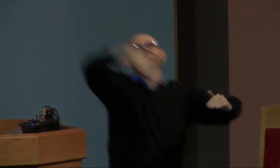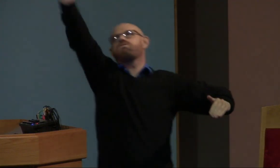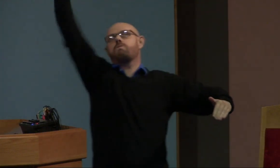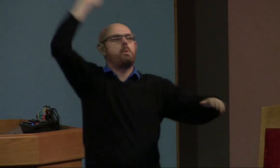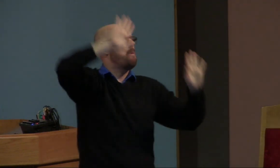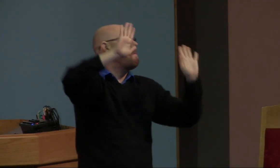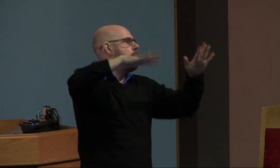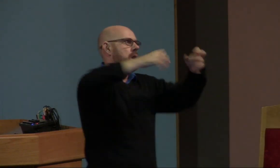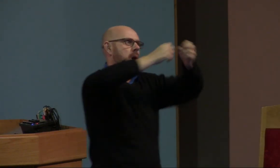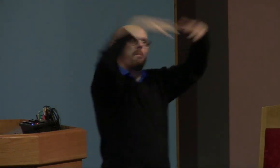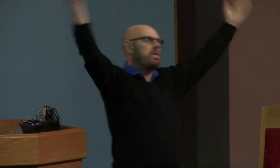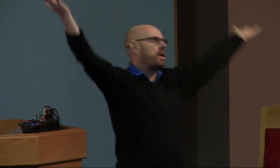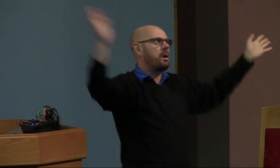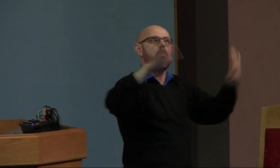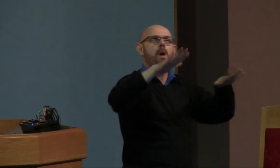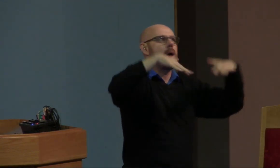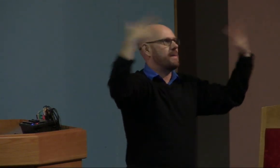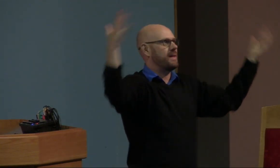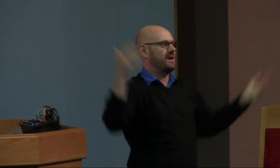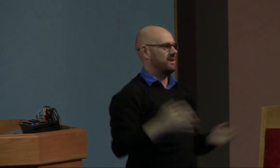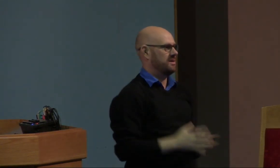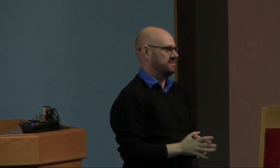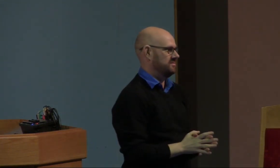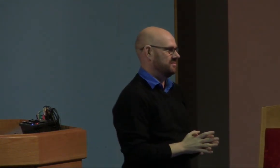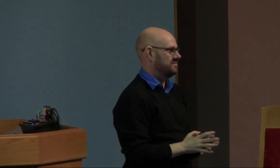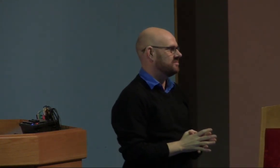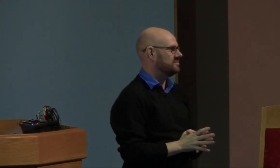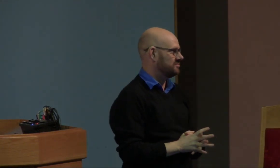So gebaretaal is baie anders, baie